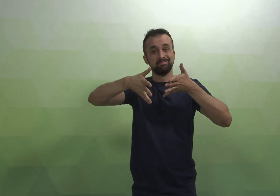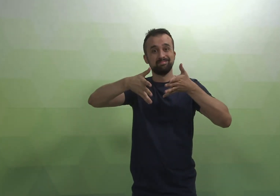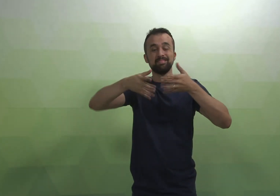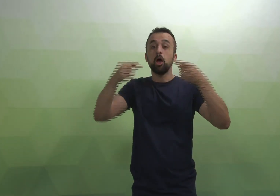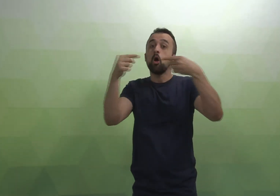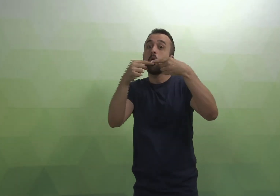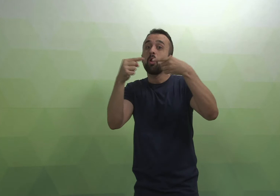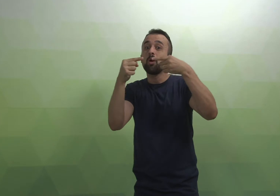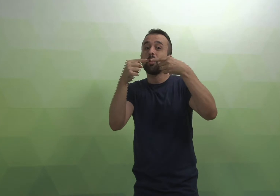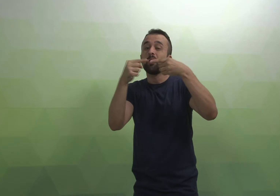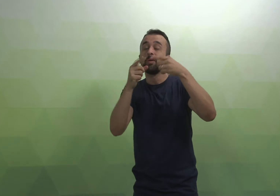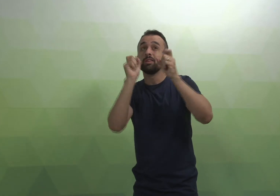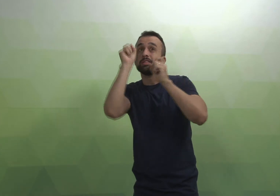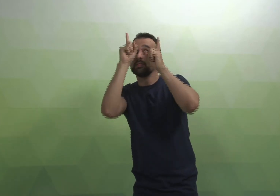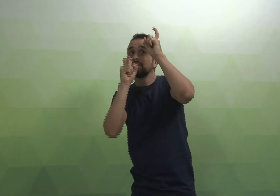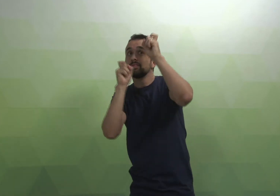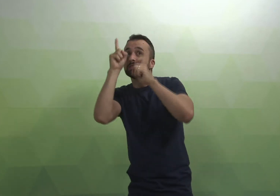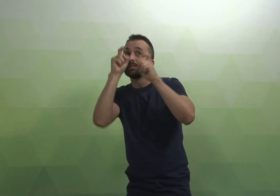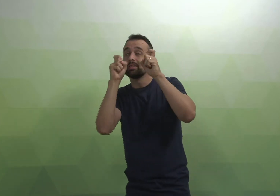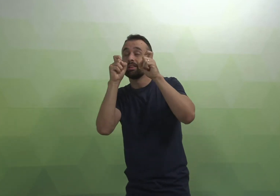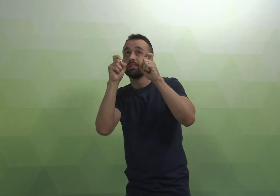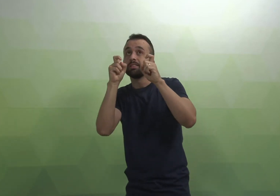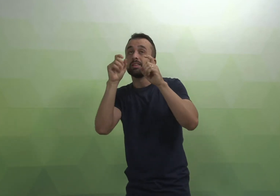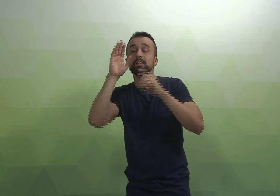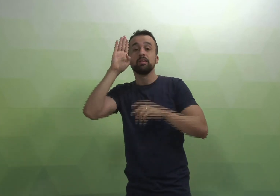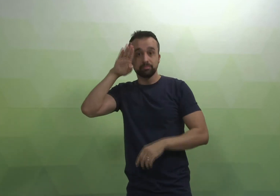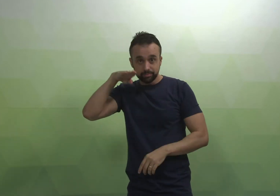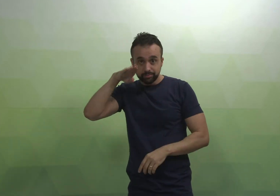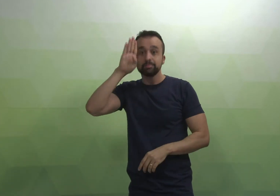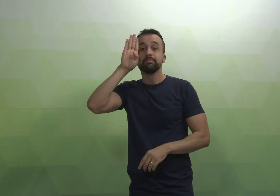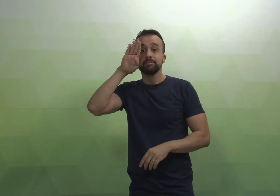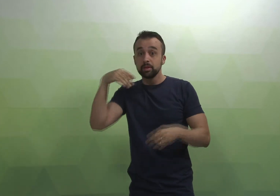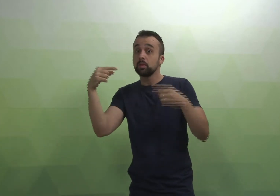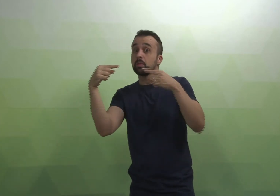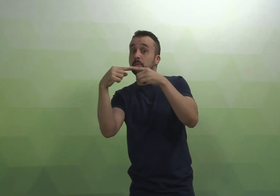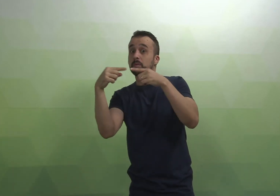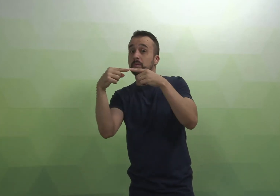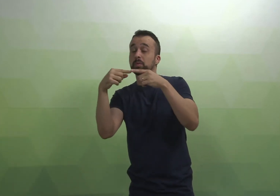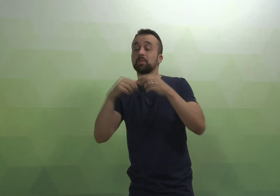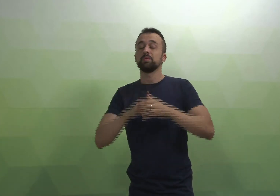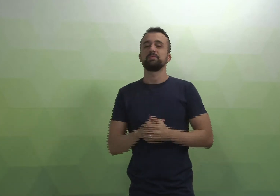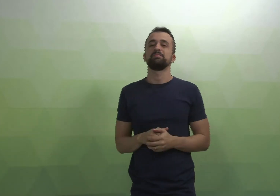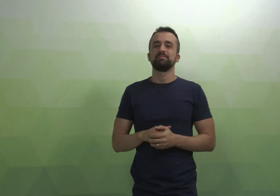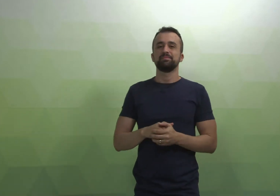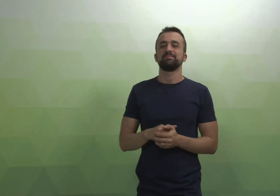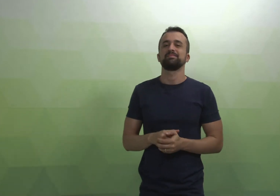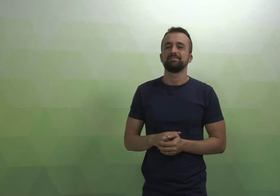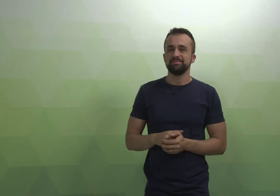4 sentenças com expressão facial e movimento de cabeça.